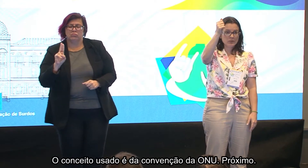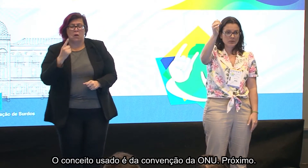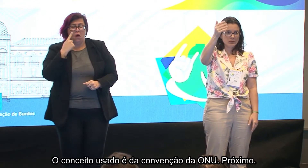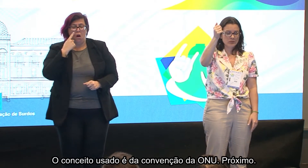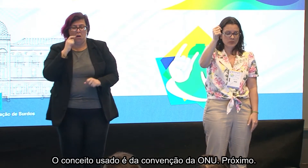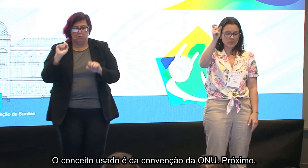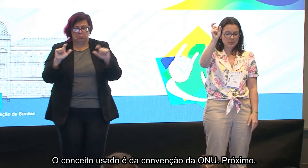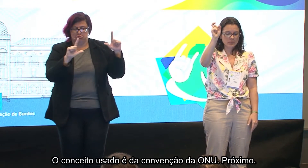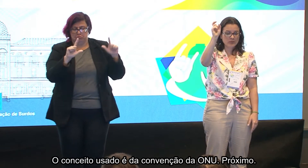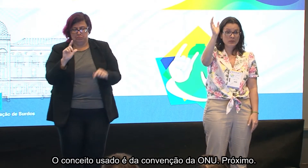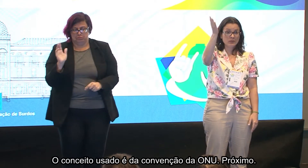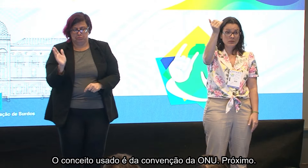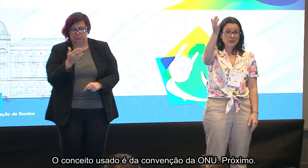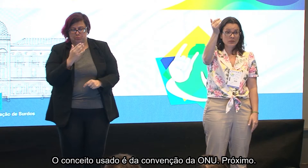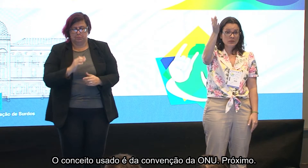da ONU. Próximo.